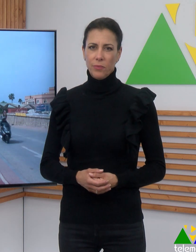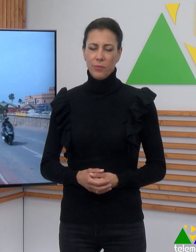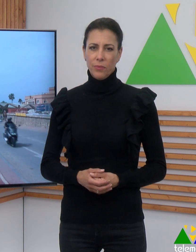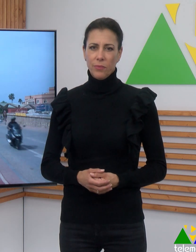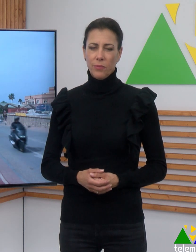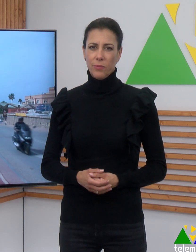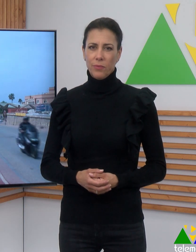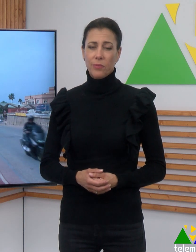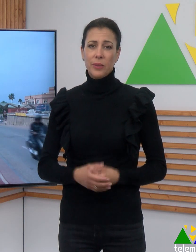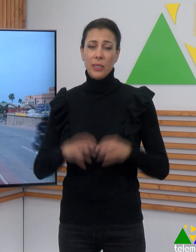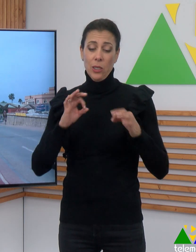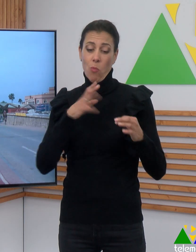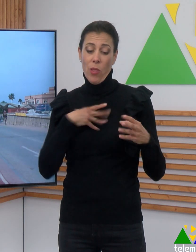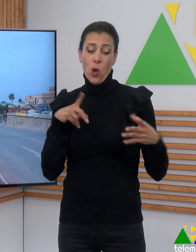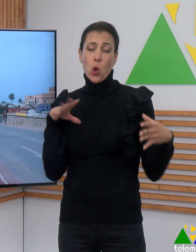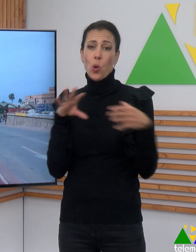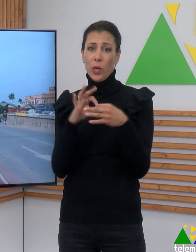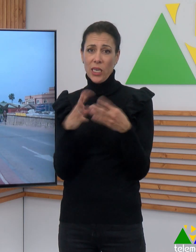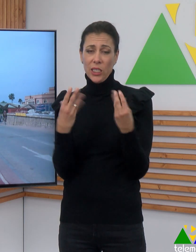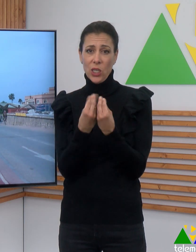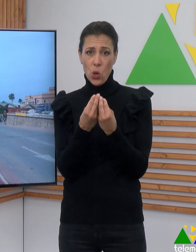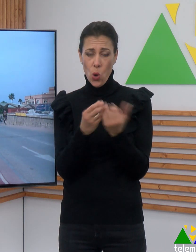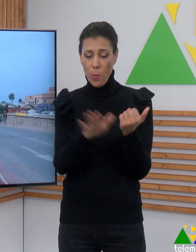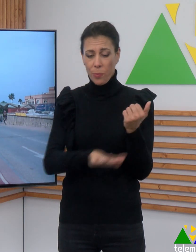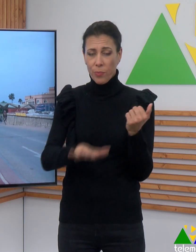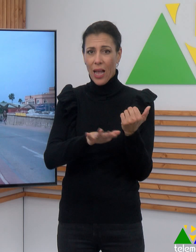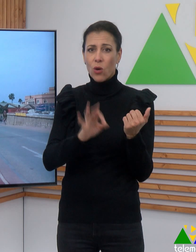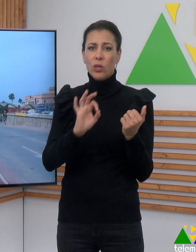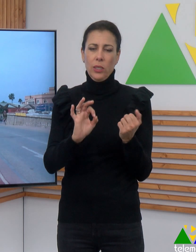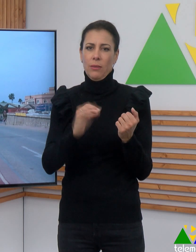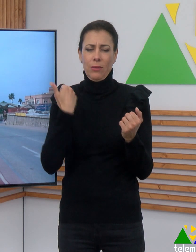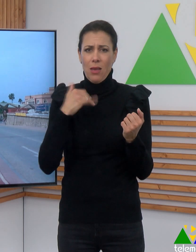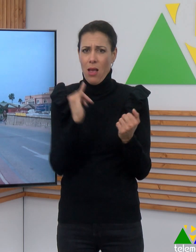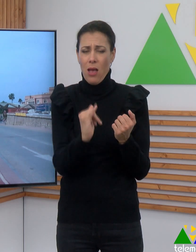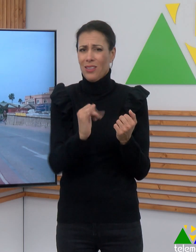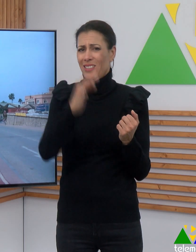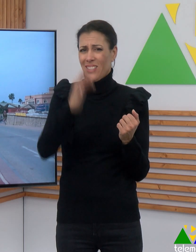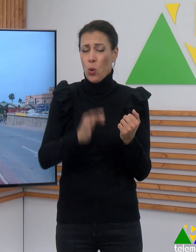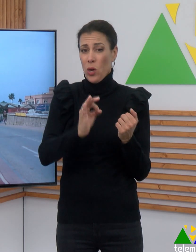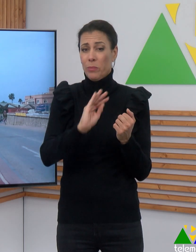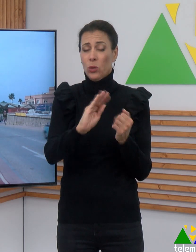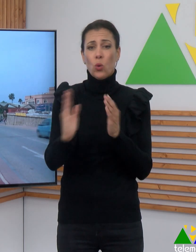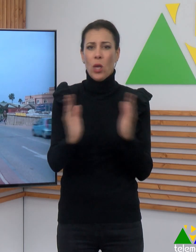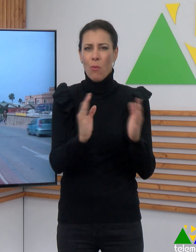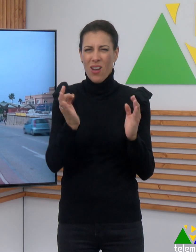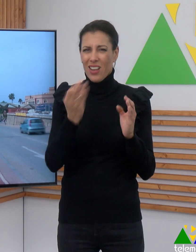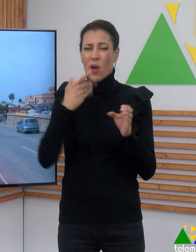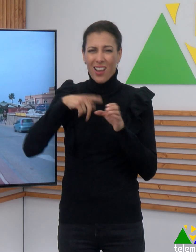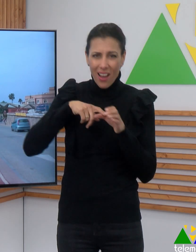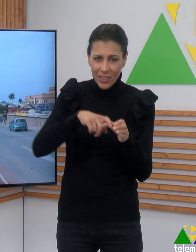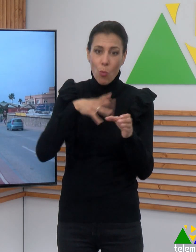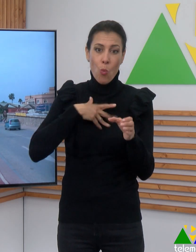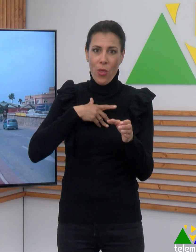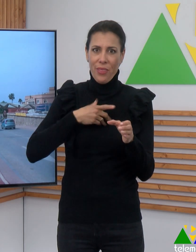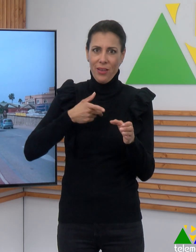Quizá a comunicarse por este lado, en una zona pues que ya tiene. Seguramente en aquella época las carretas y todas esas cosas podían pasar